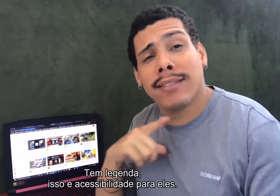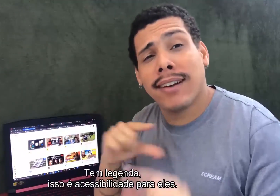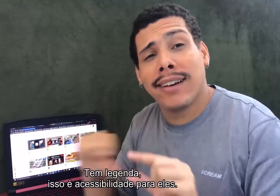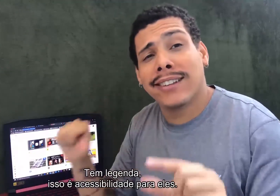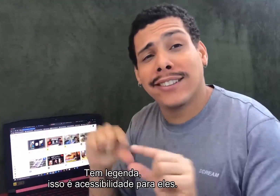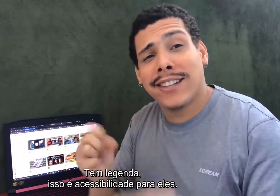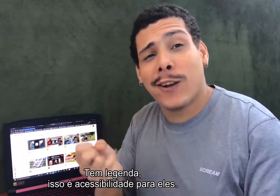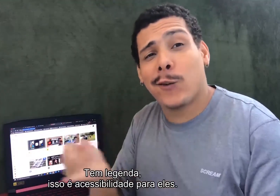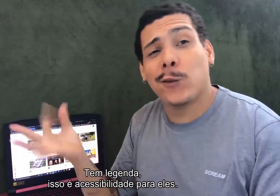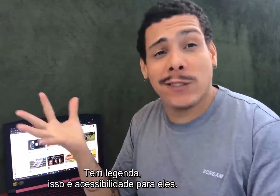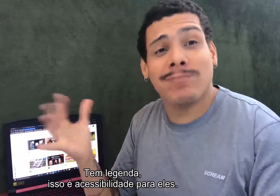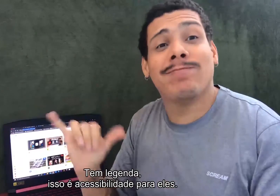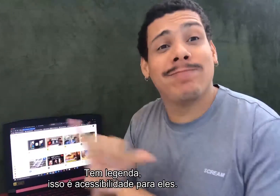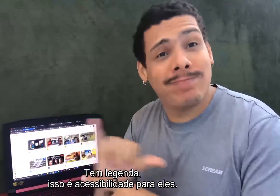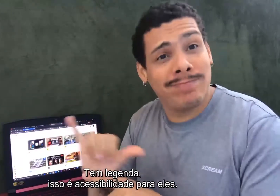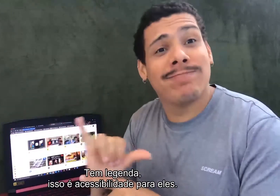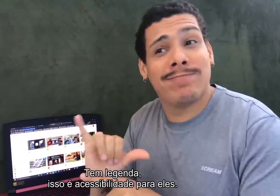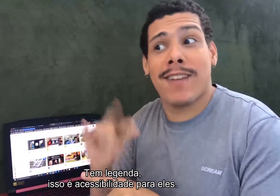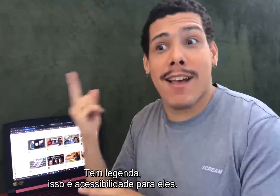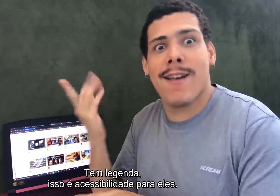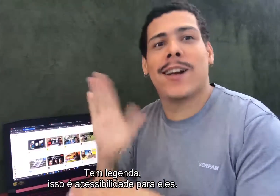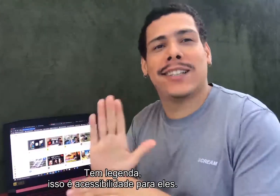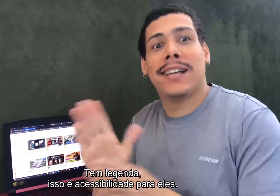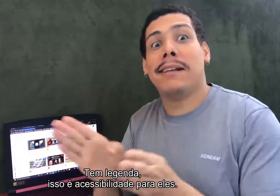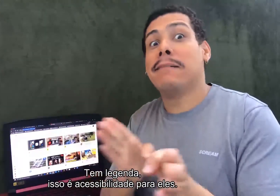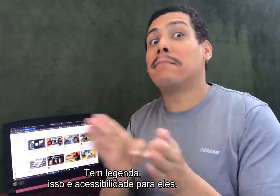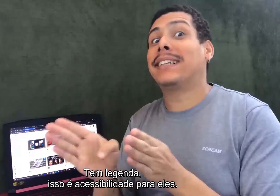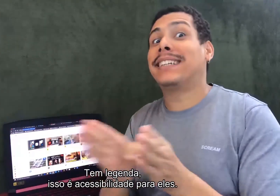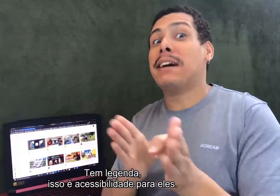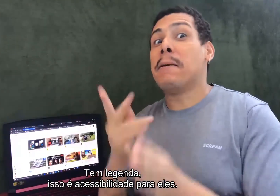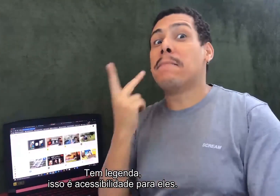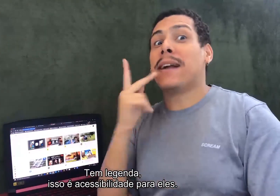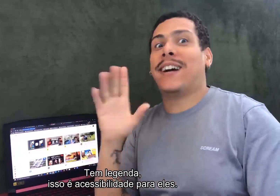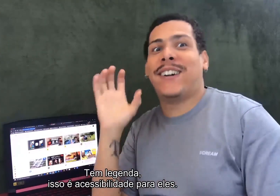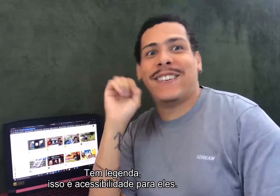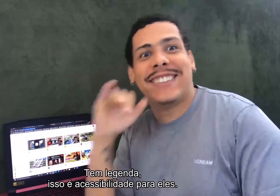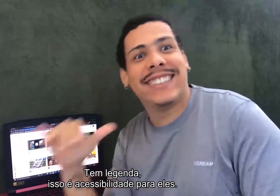Tem legenda. Isso é acessibilidade para eles.